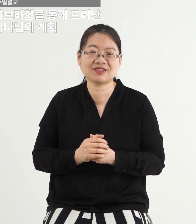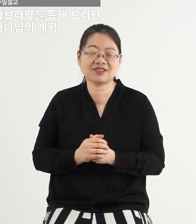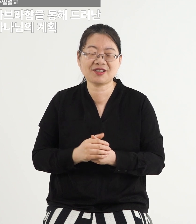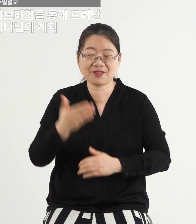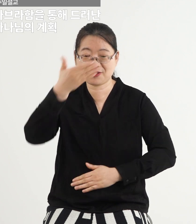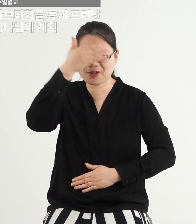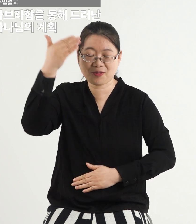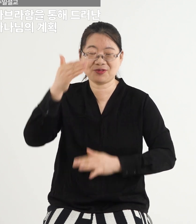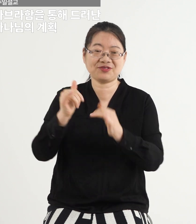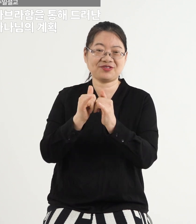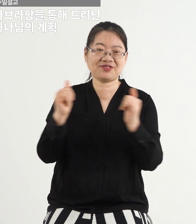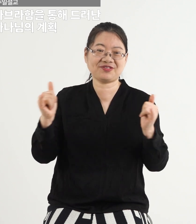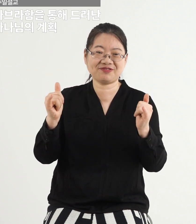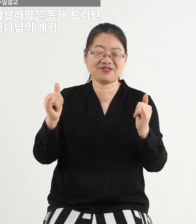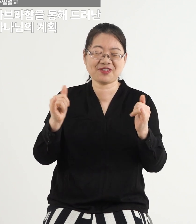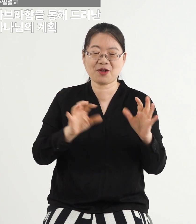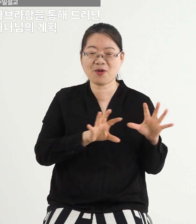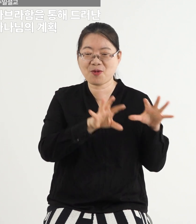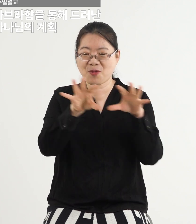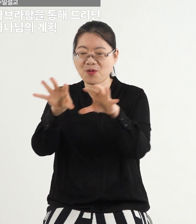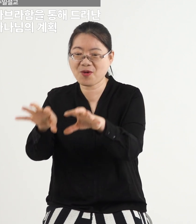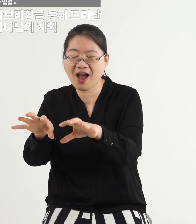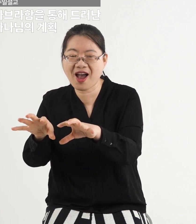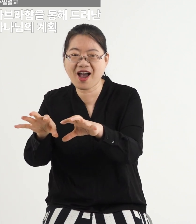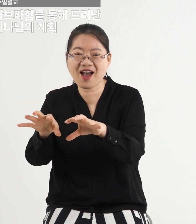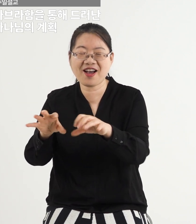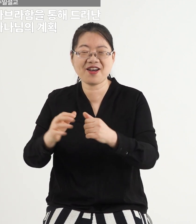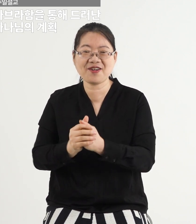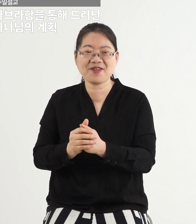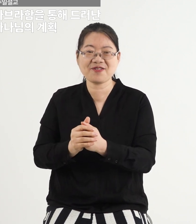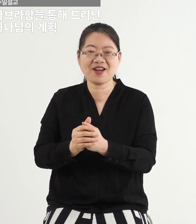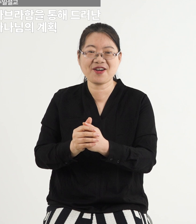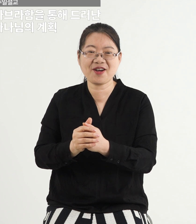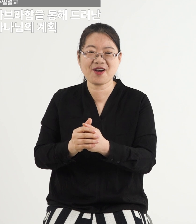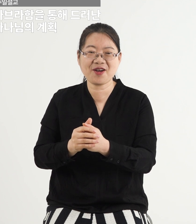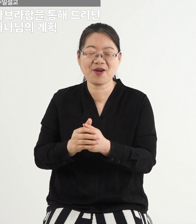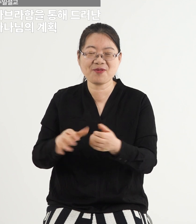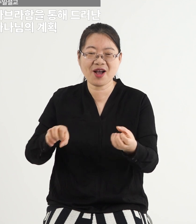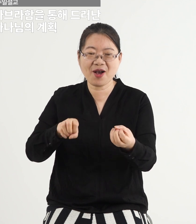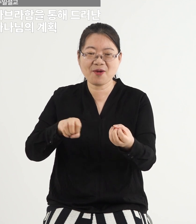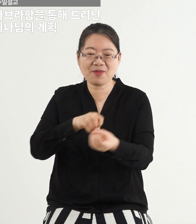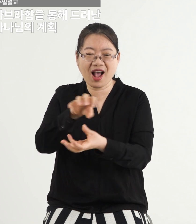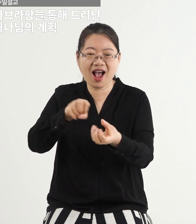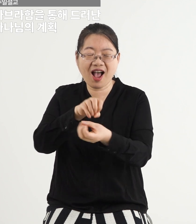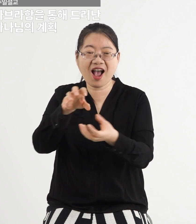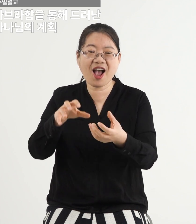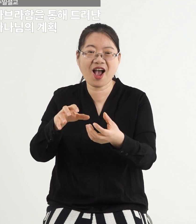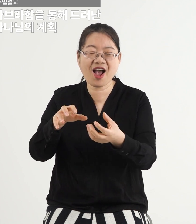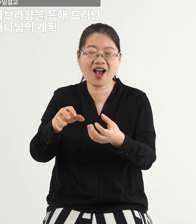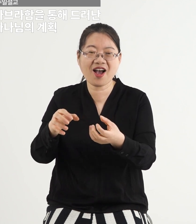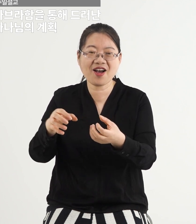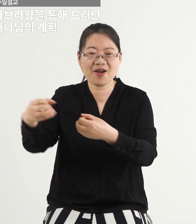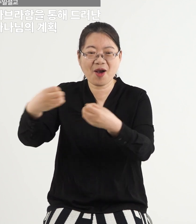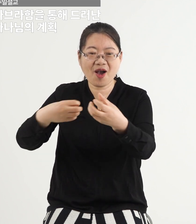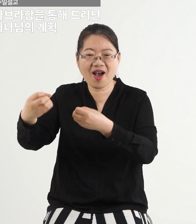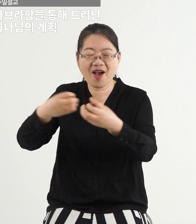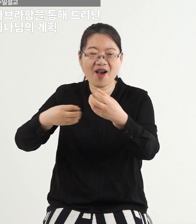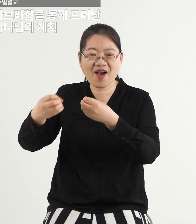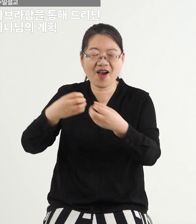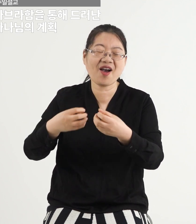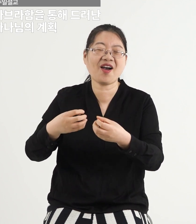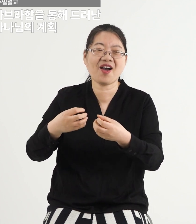시퍼런 청년들이 가서 오랜만에 폭작폭작하고 바글바글하고 함께 소리 높여